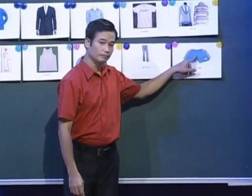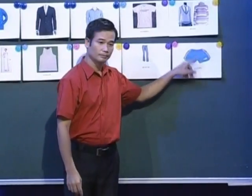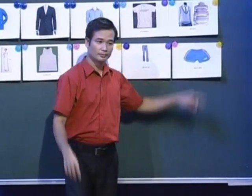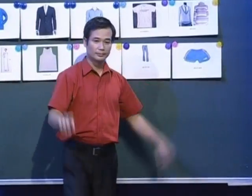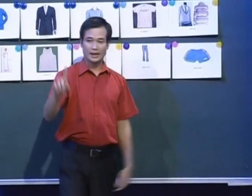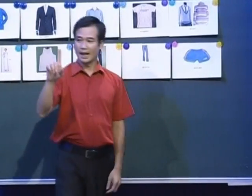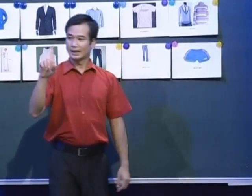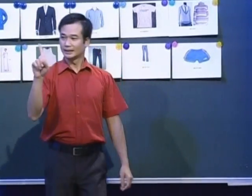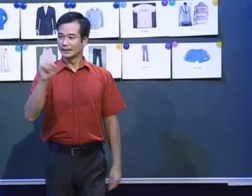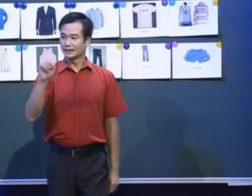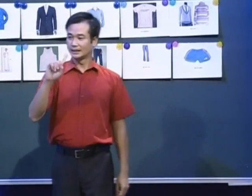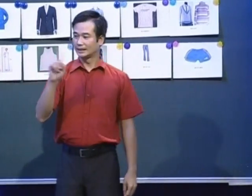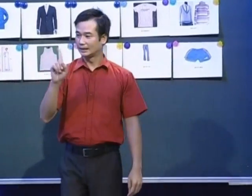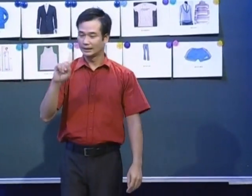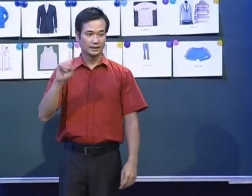Đây là quần gì nhỉ?